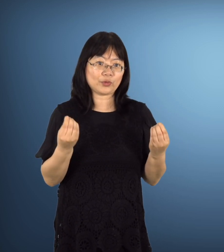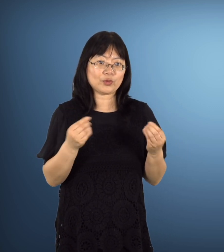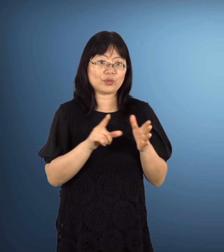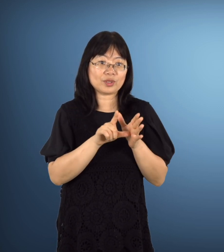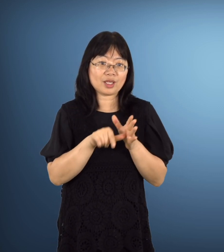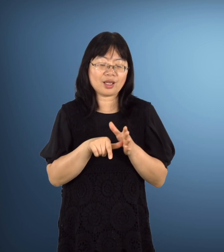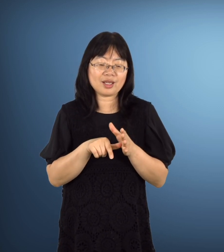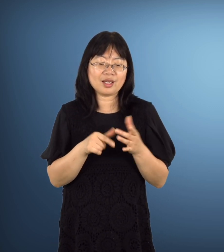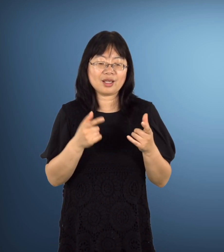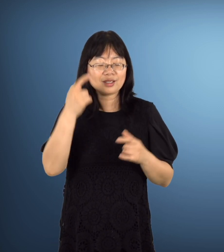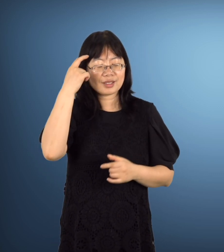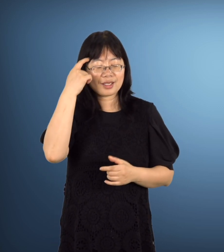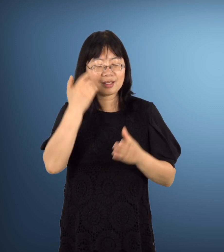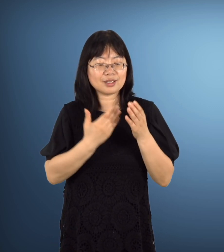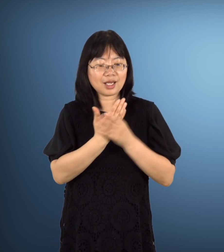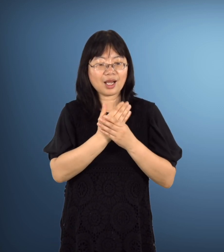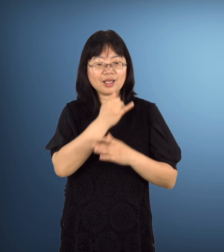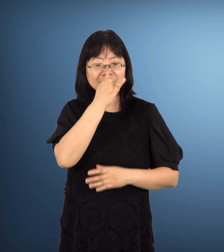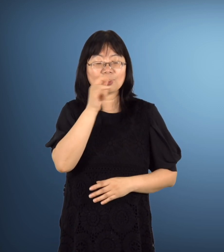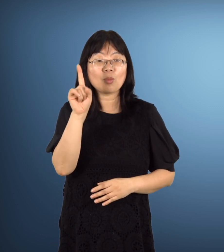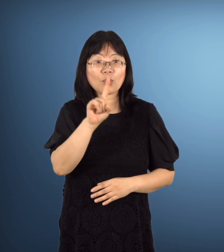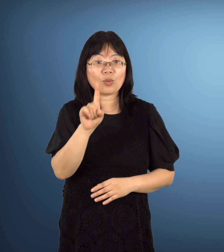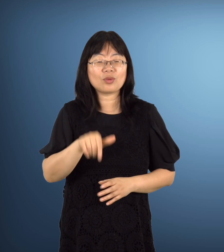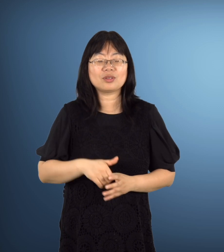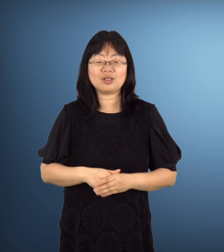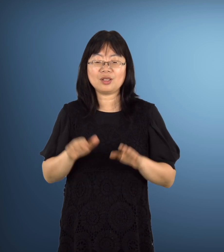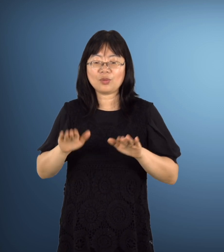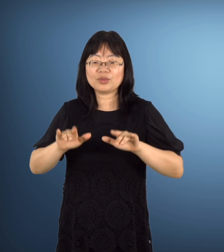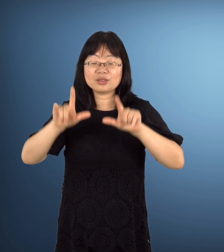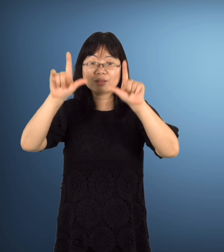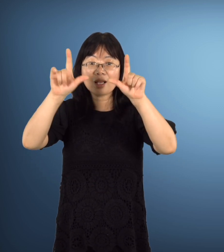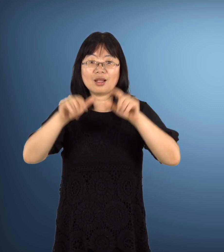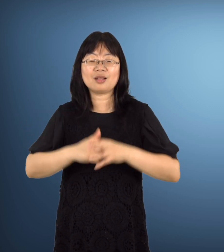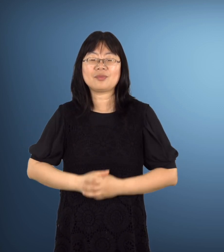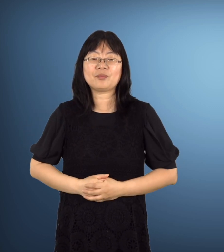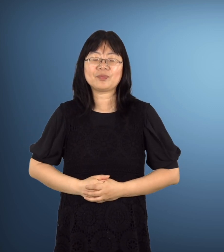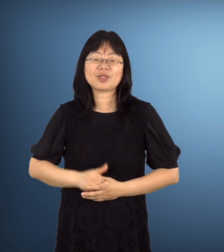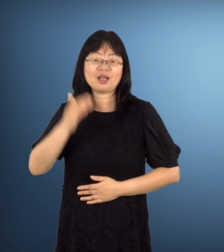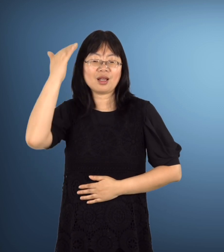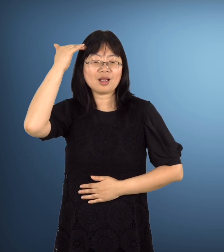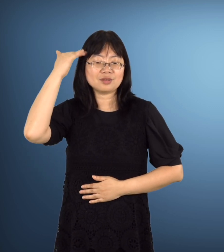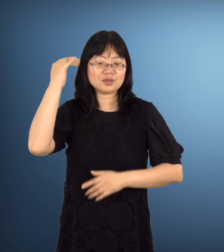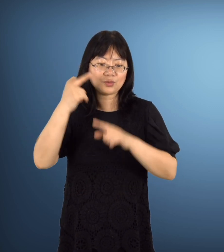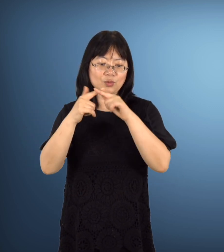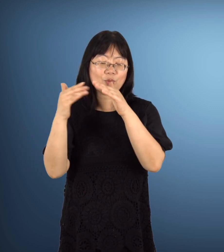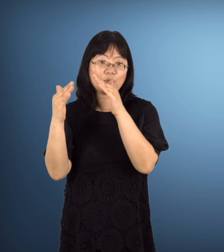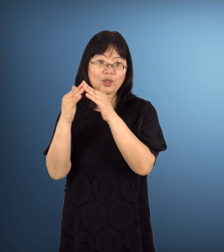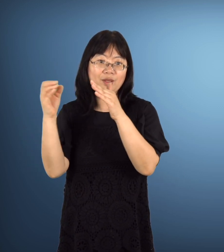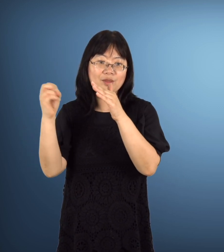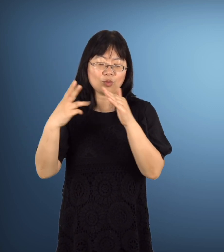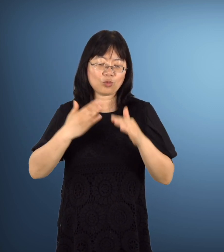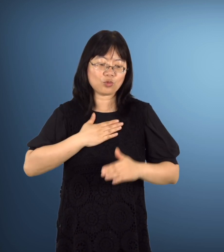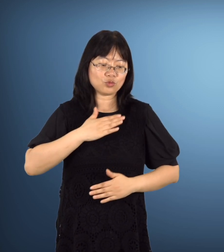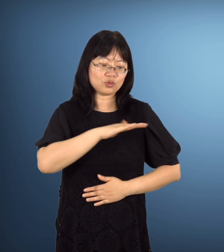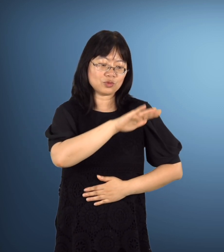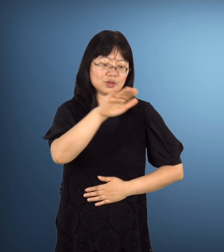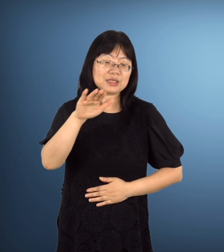종료하면서 이런 생각이 들더라고요. 오늘날 한국교회와